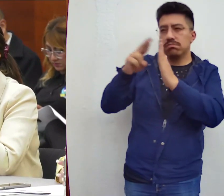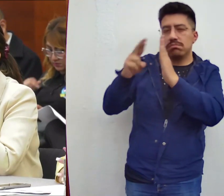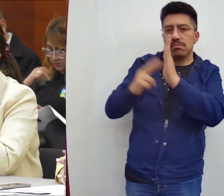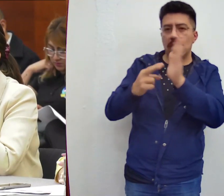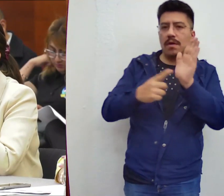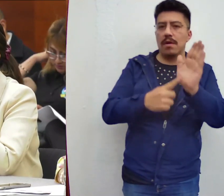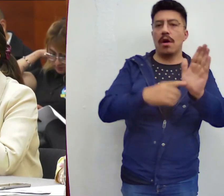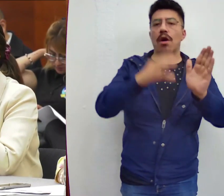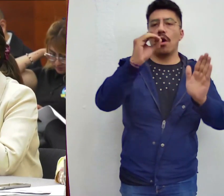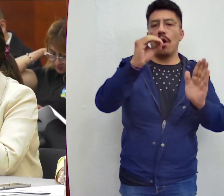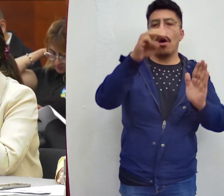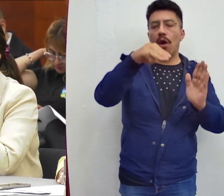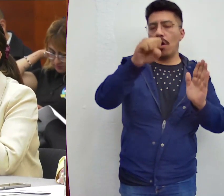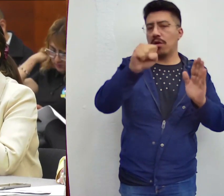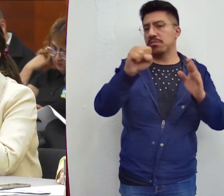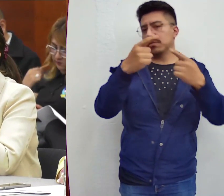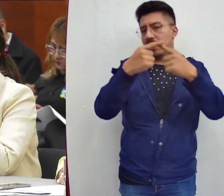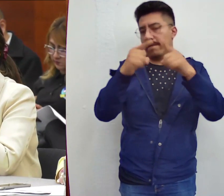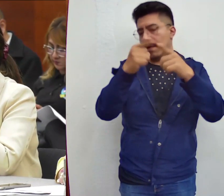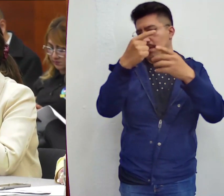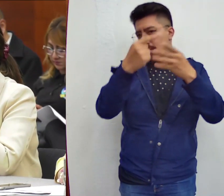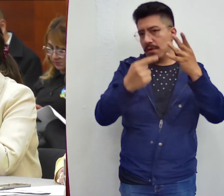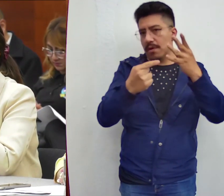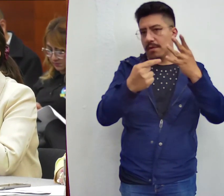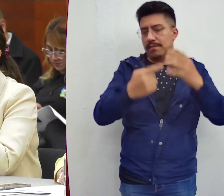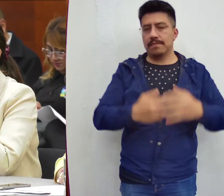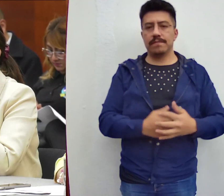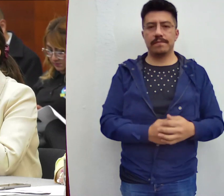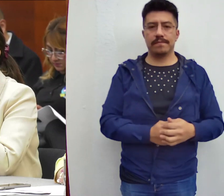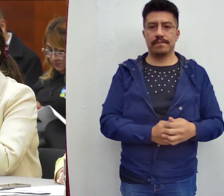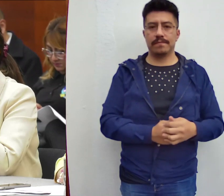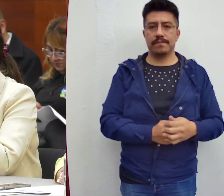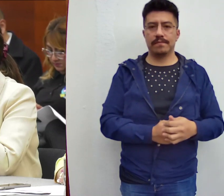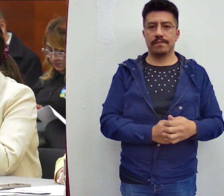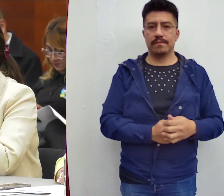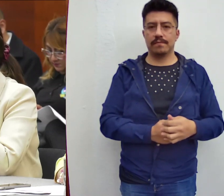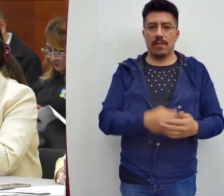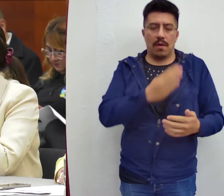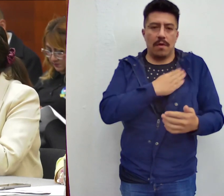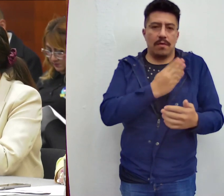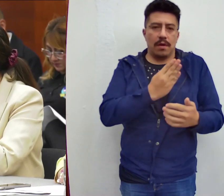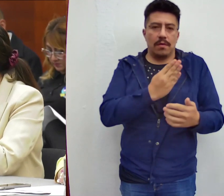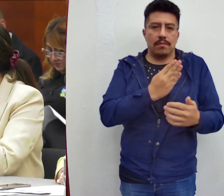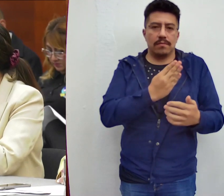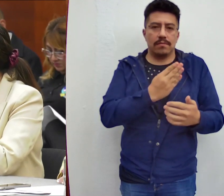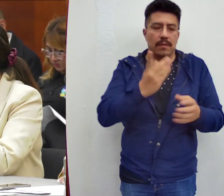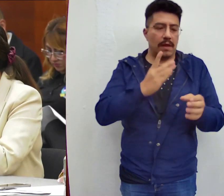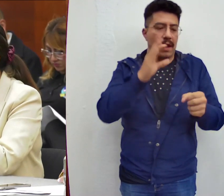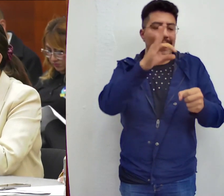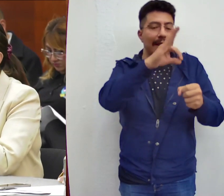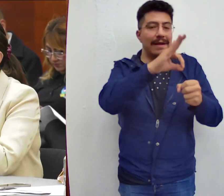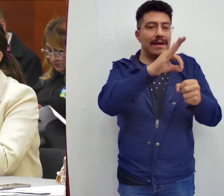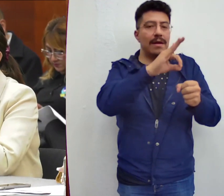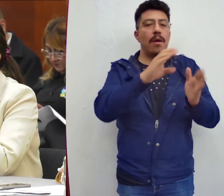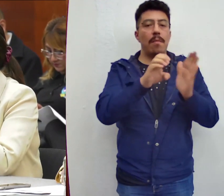OMS y con todo lo que se está moviendo actualmente. Y bueno, se hizo el registro